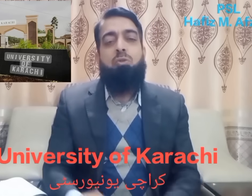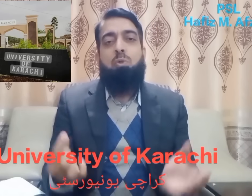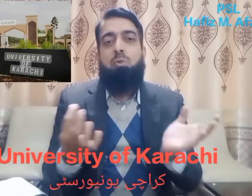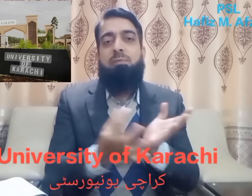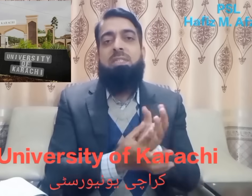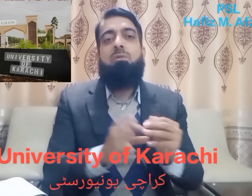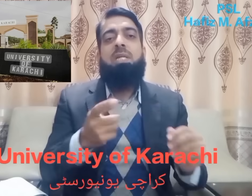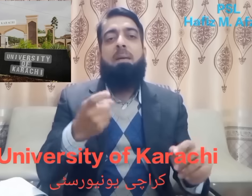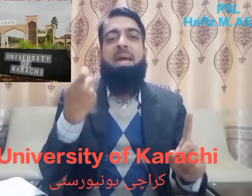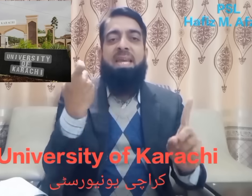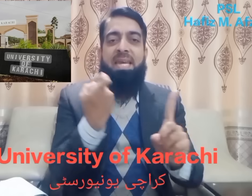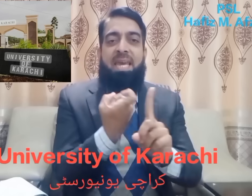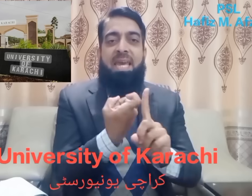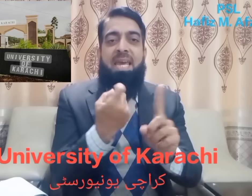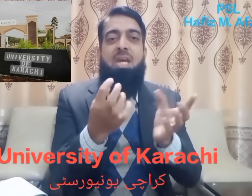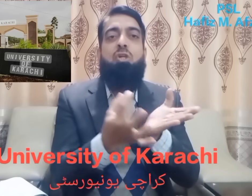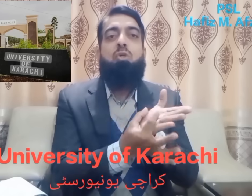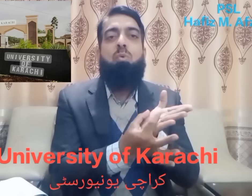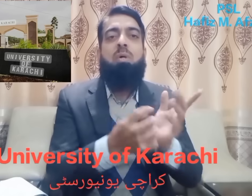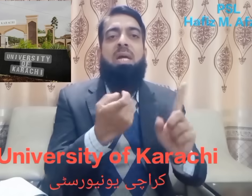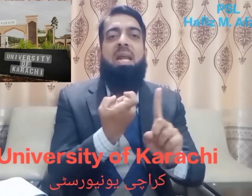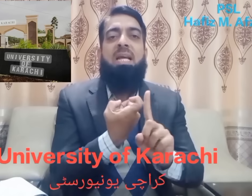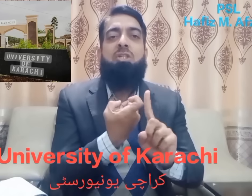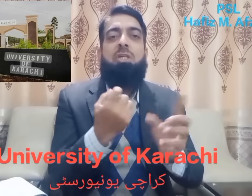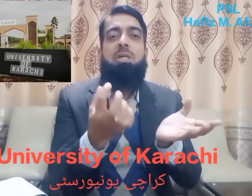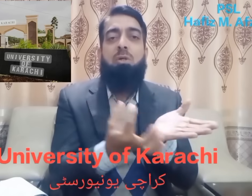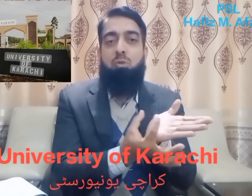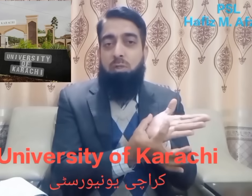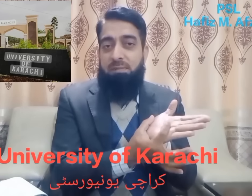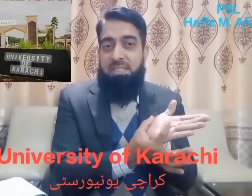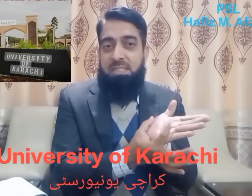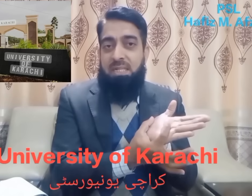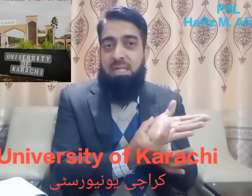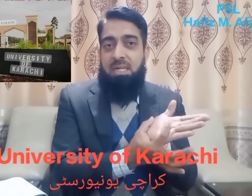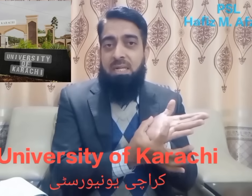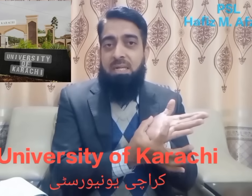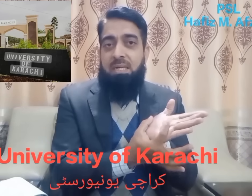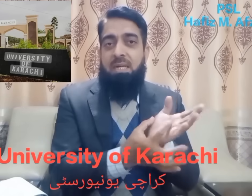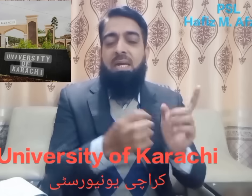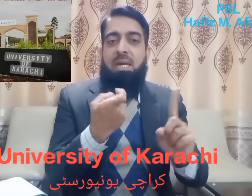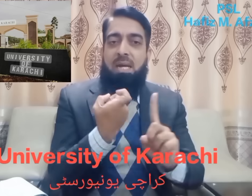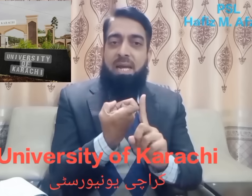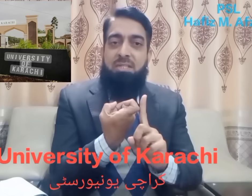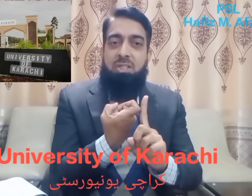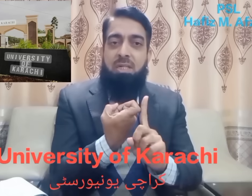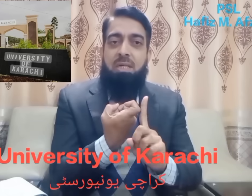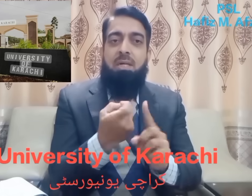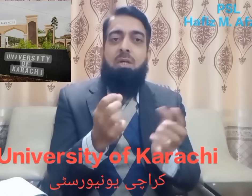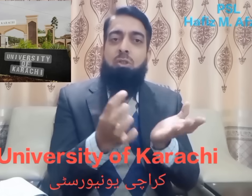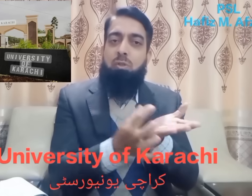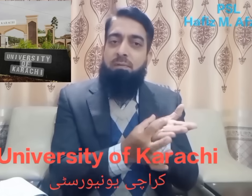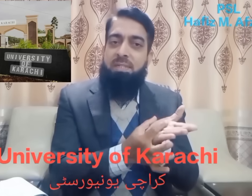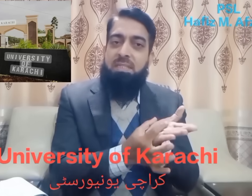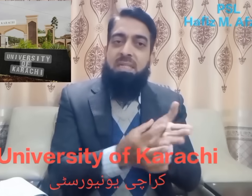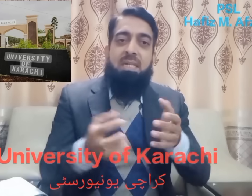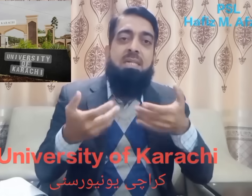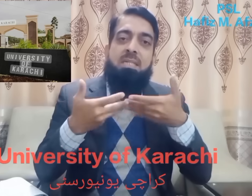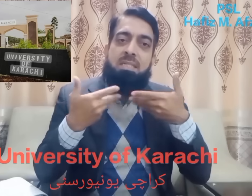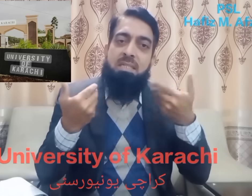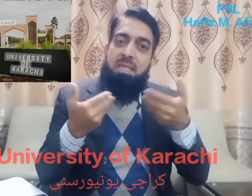जो यूनिवर्सिटी है उसका नाम है KU, कराची यूनिवर्सिटी कराची यूनिवर्सिटी